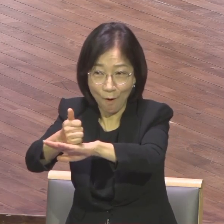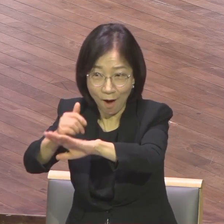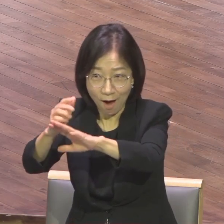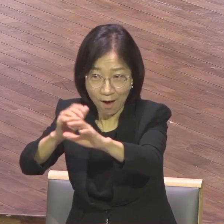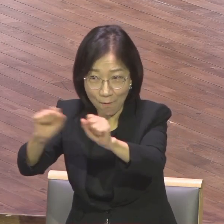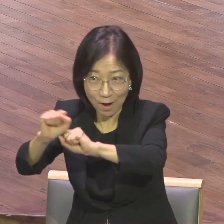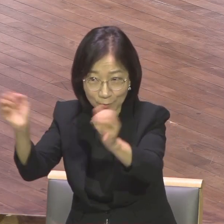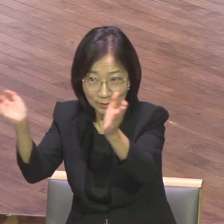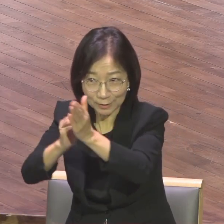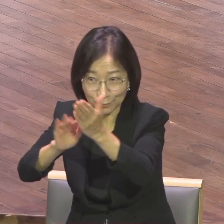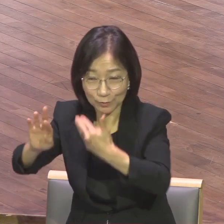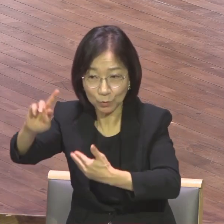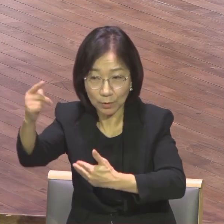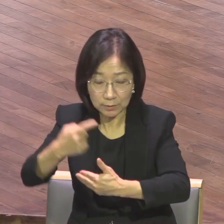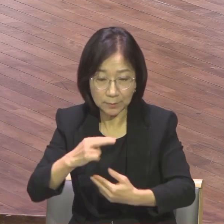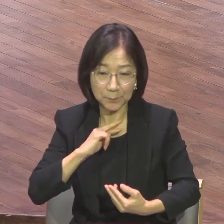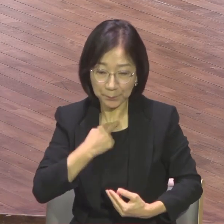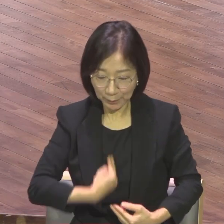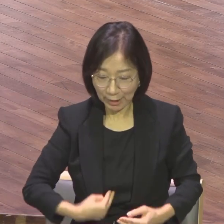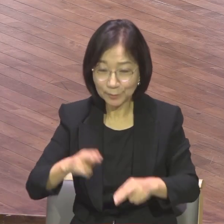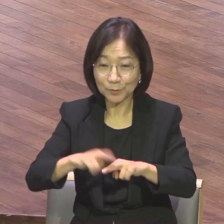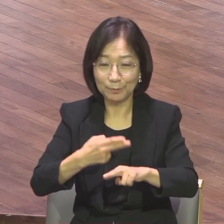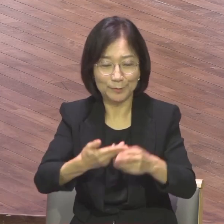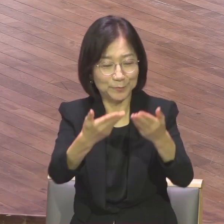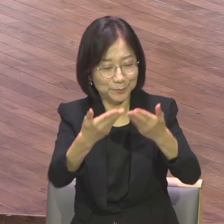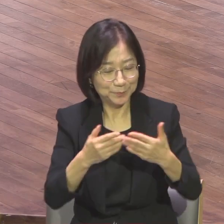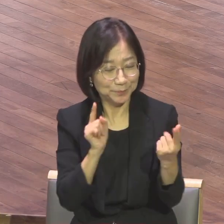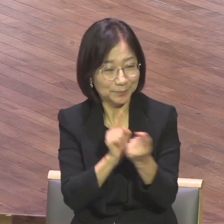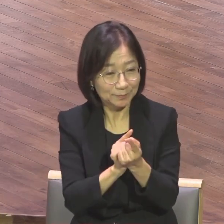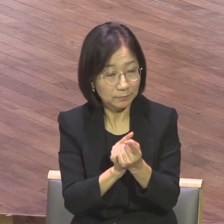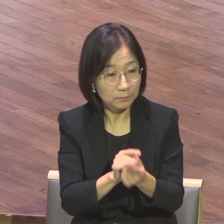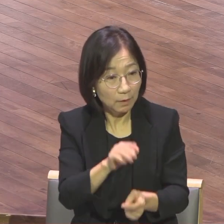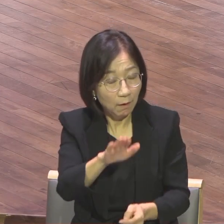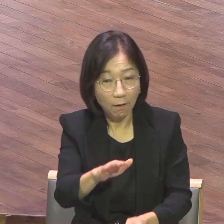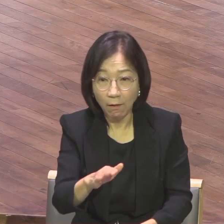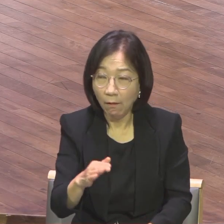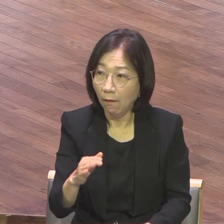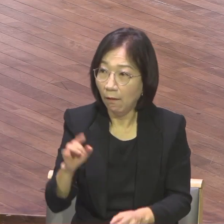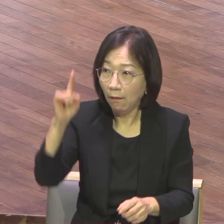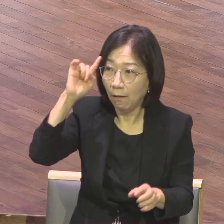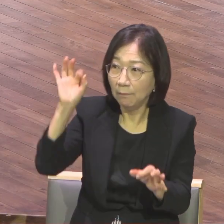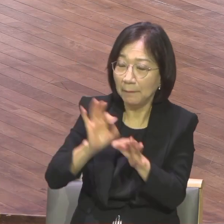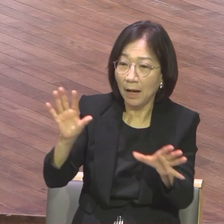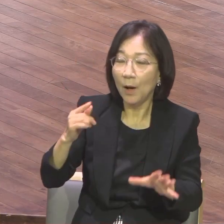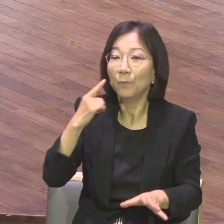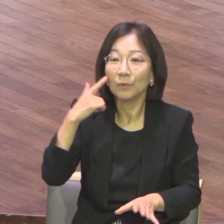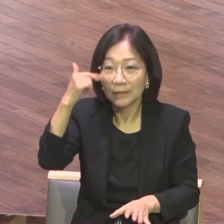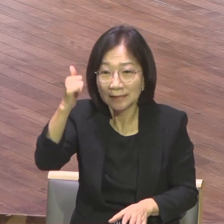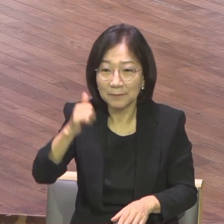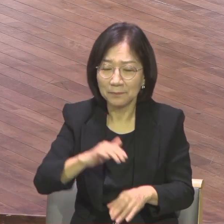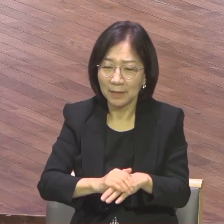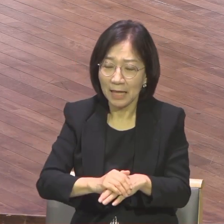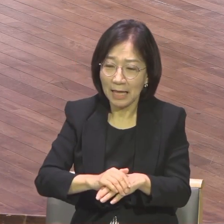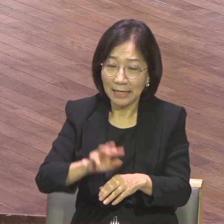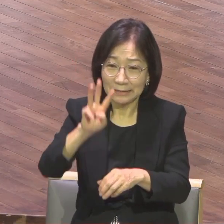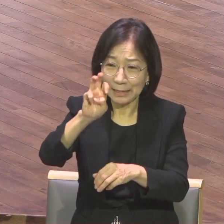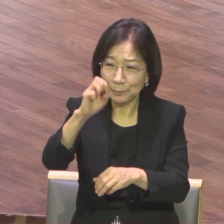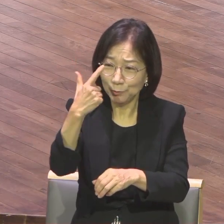아니 목사님 어떻게 개척할 때 지금 똑같습니까? 내가 그래서